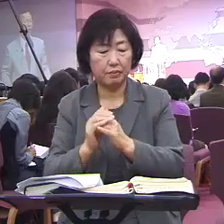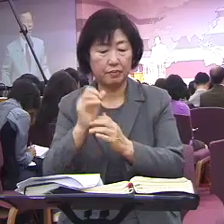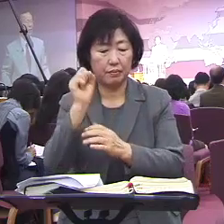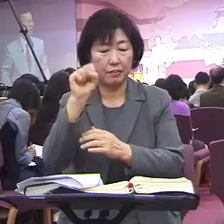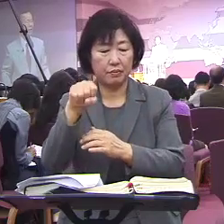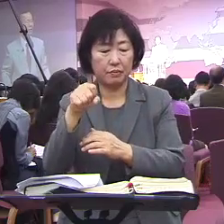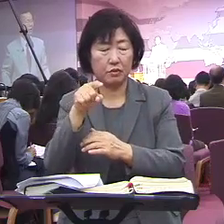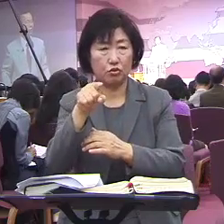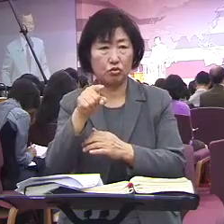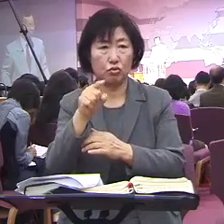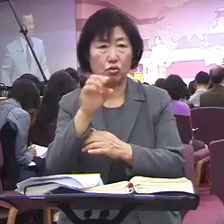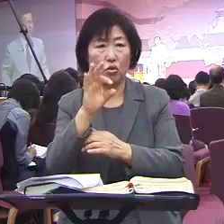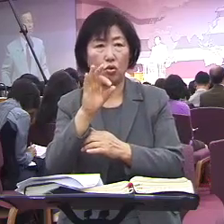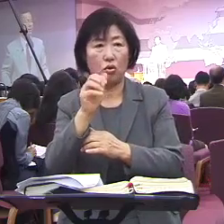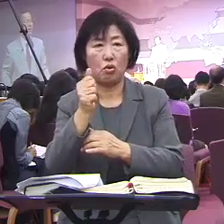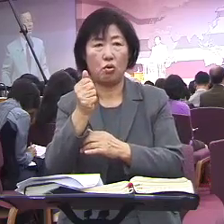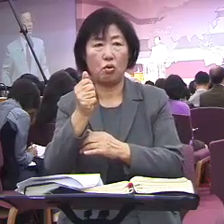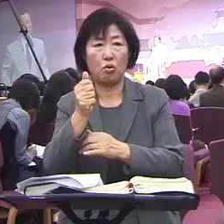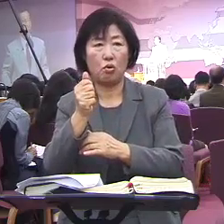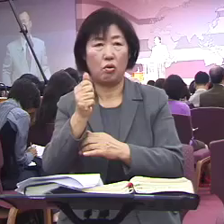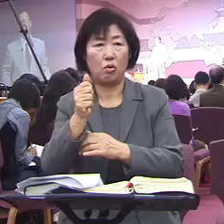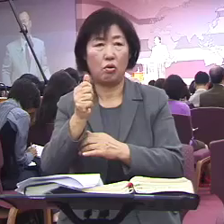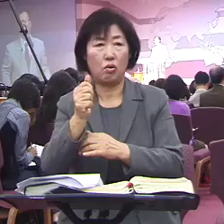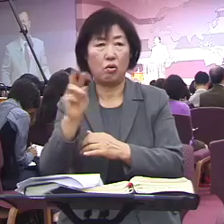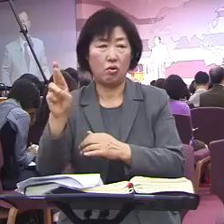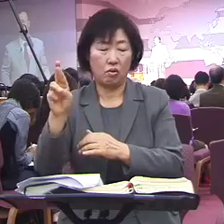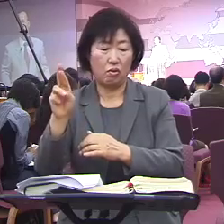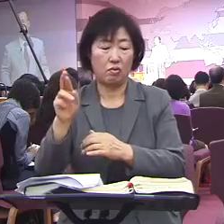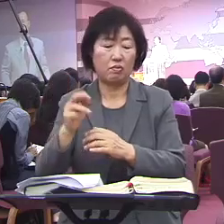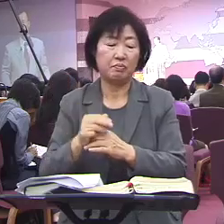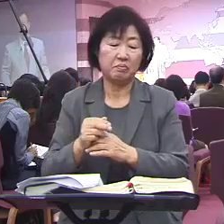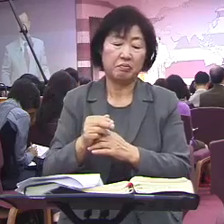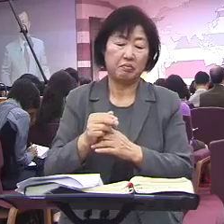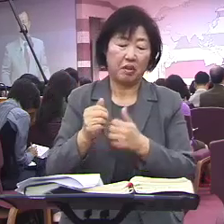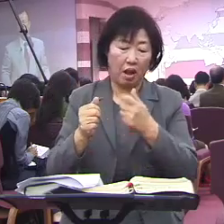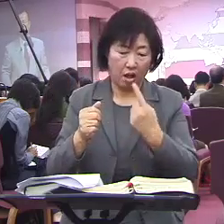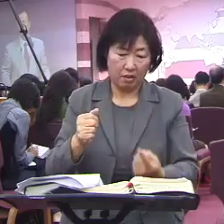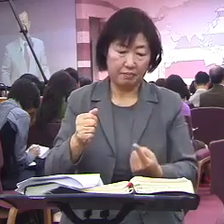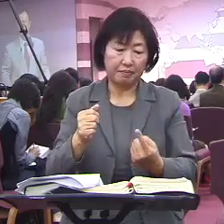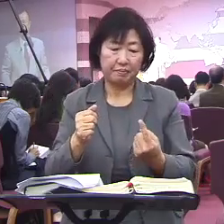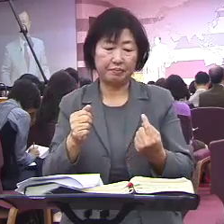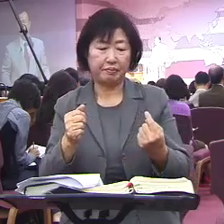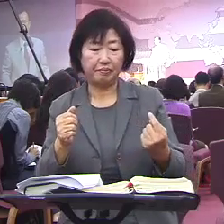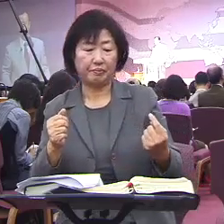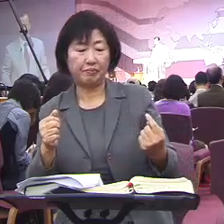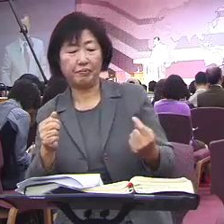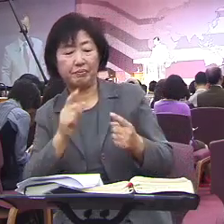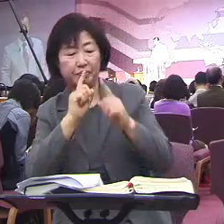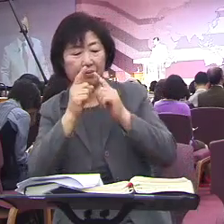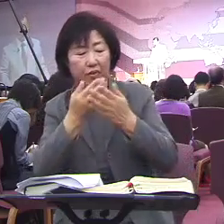Yes, you are your brother's keeper. 라고 말씀을 하시는 겁니다.